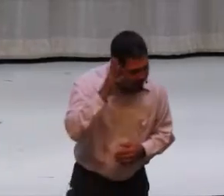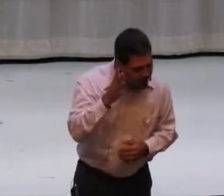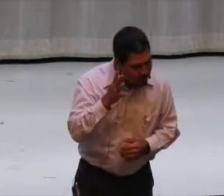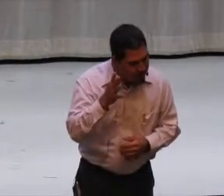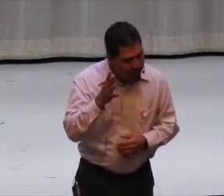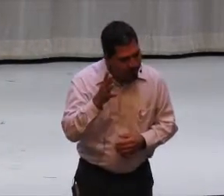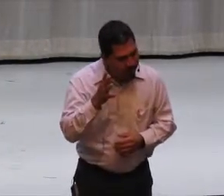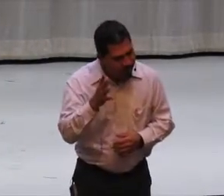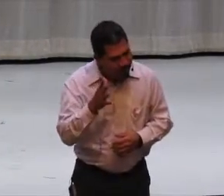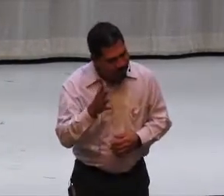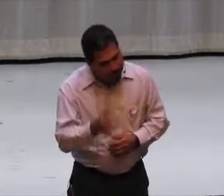descuidados,